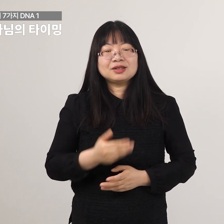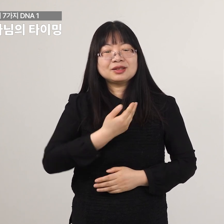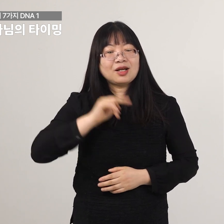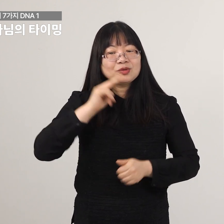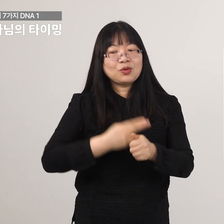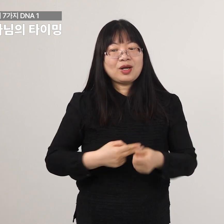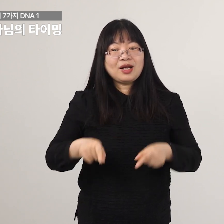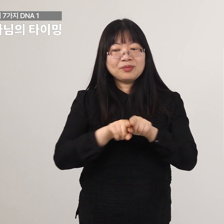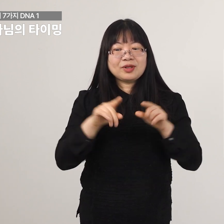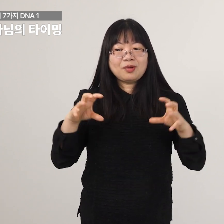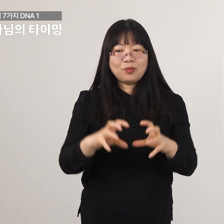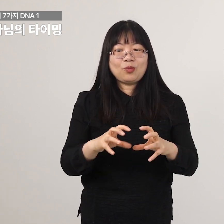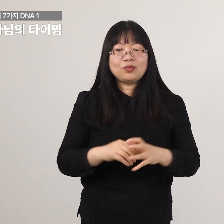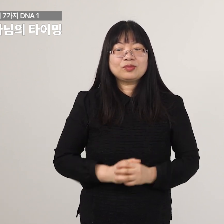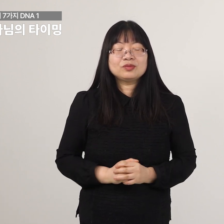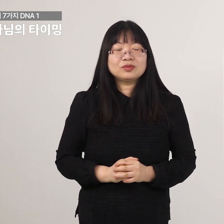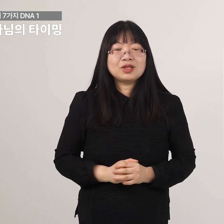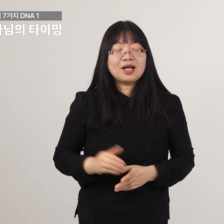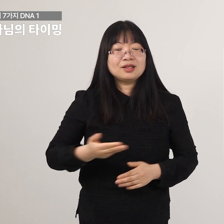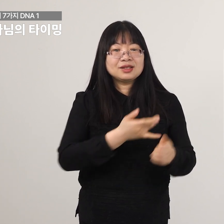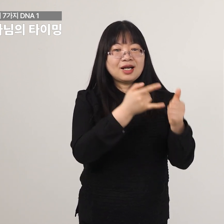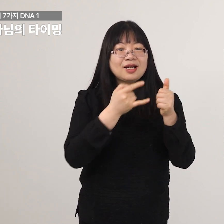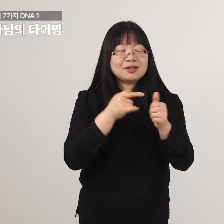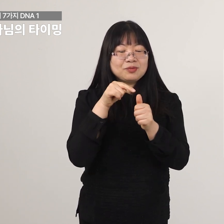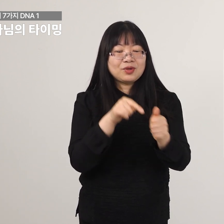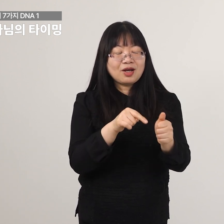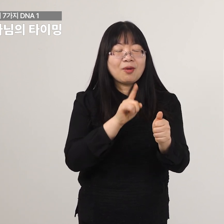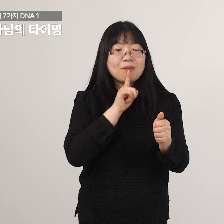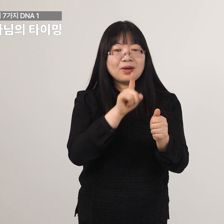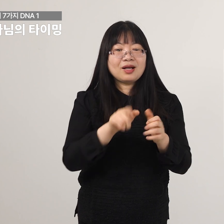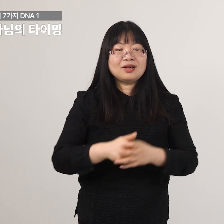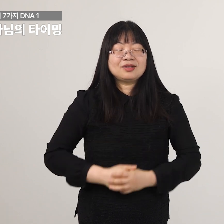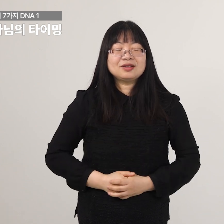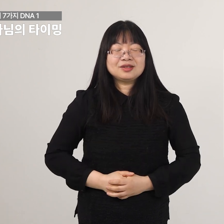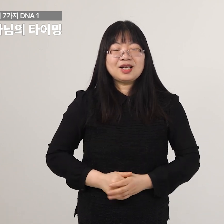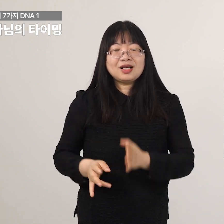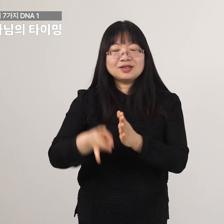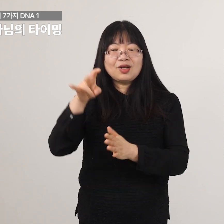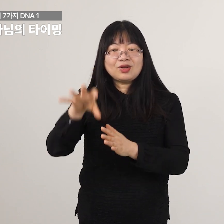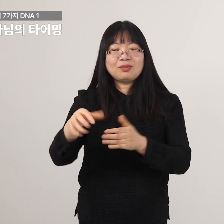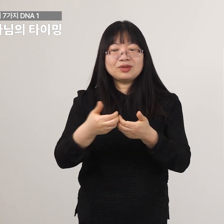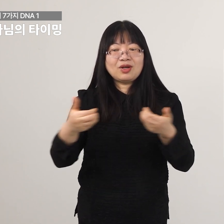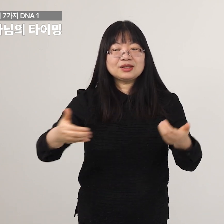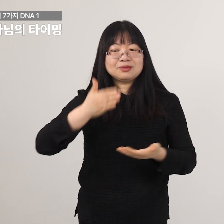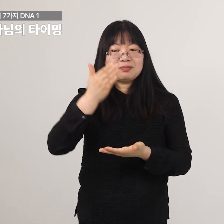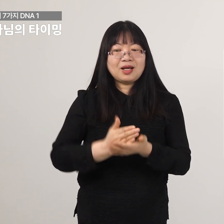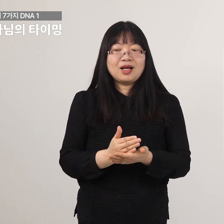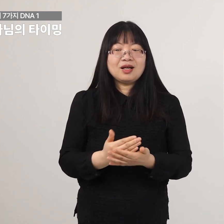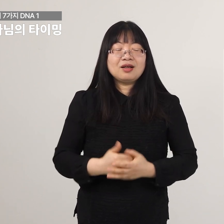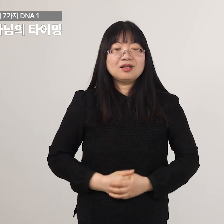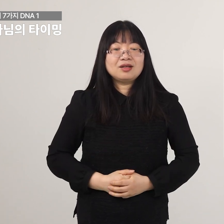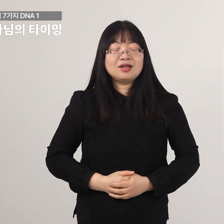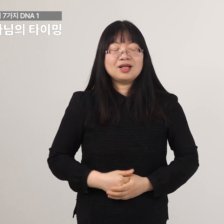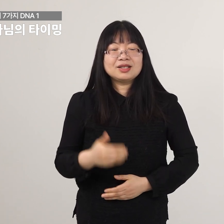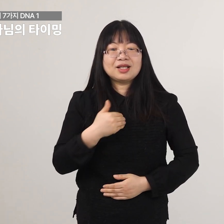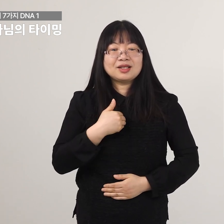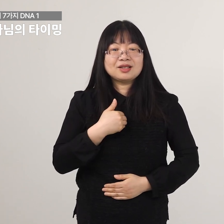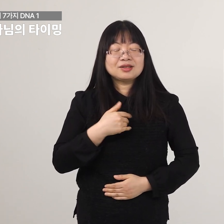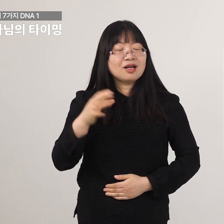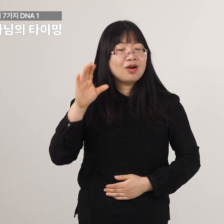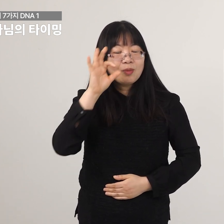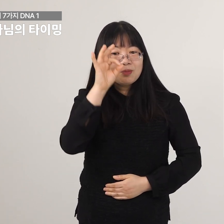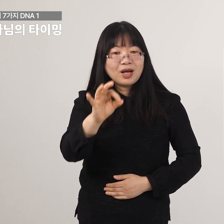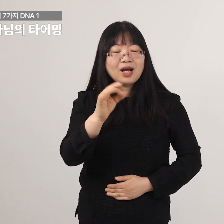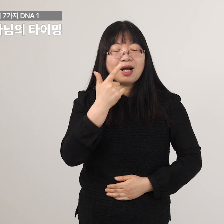사도와 함께 모이사 그들에게 분부하여 이르시되 예루살렘을 떠나지 말고 내게서 들은